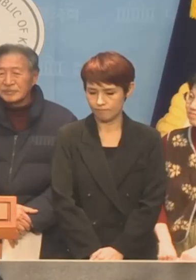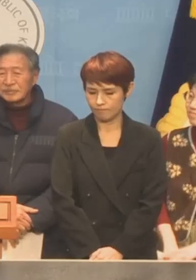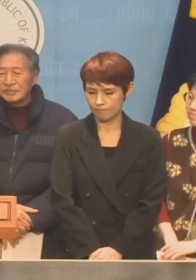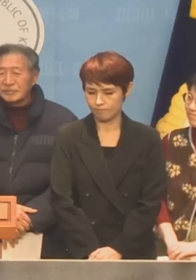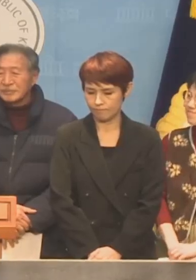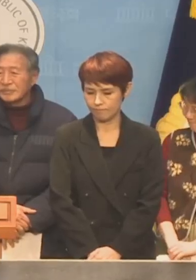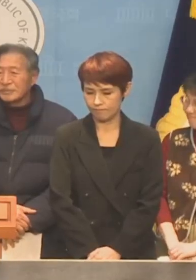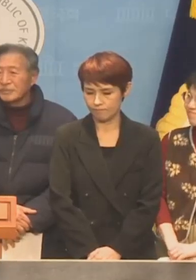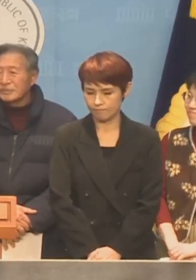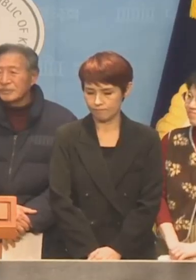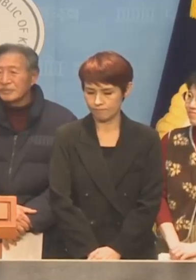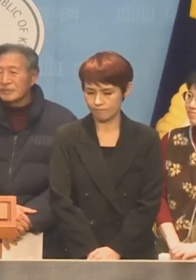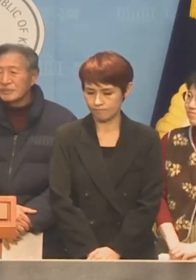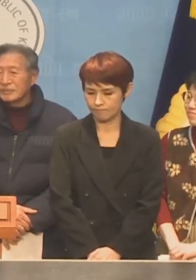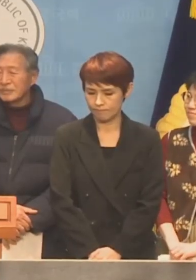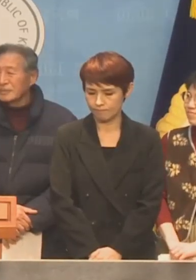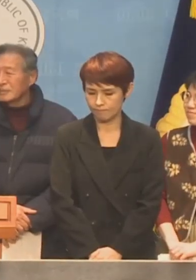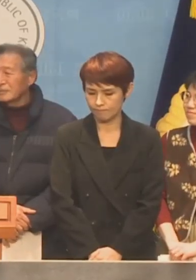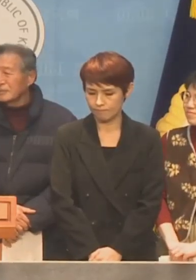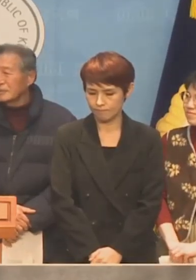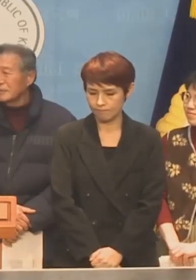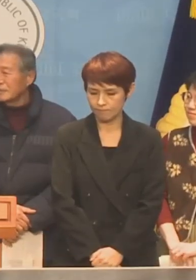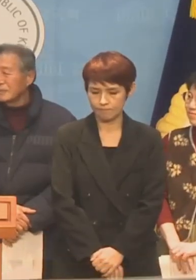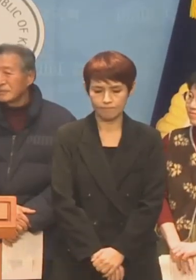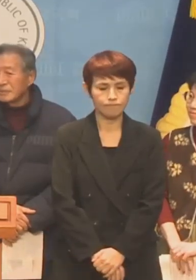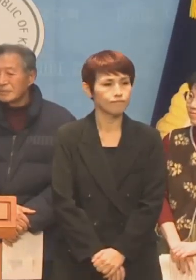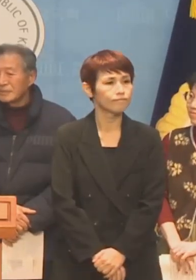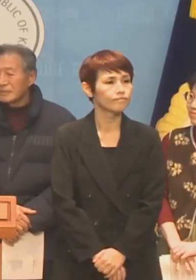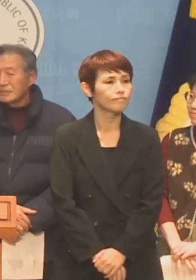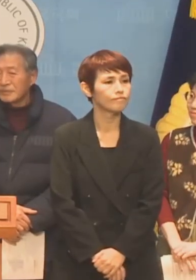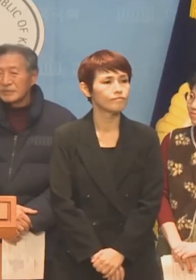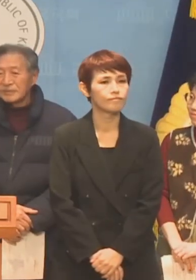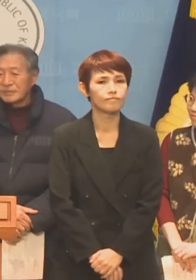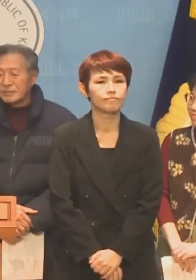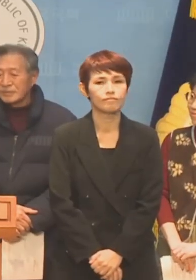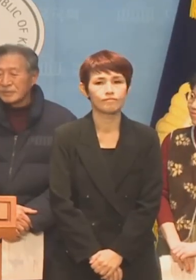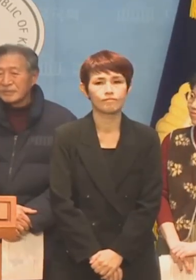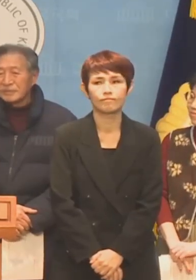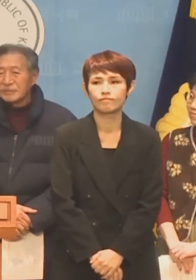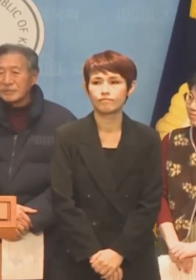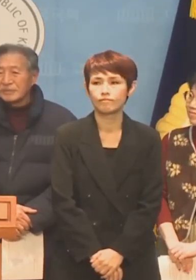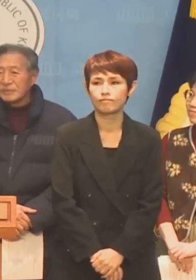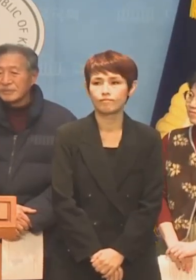책 작가님 이상만 그리고 심리학대